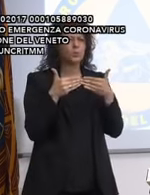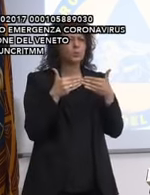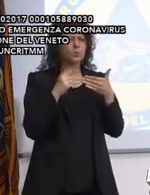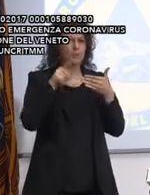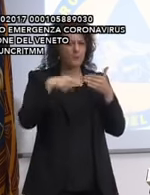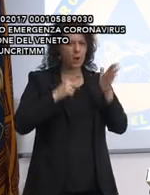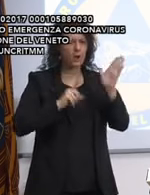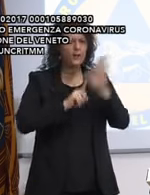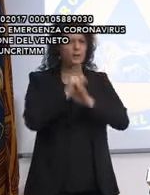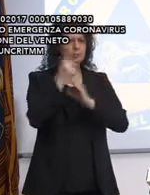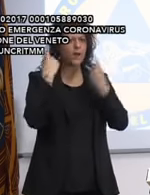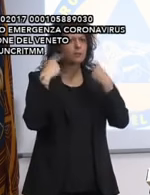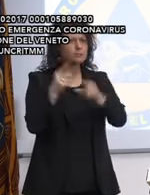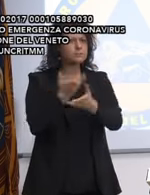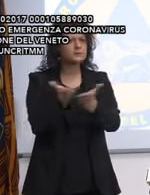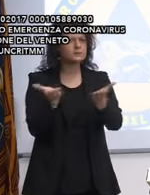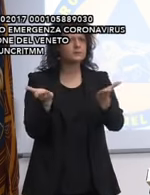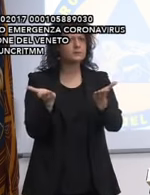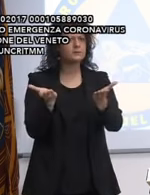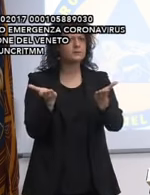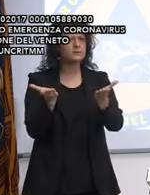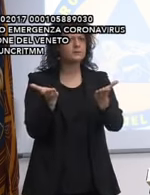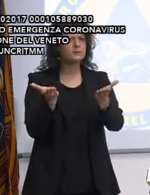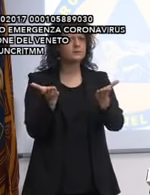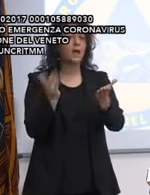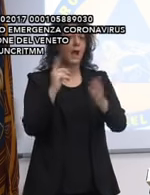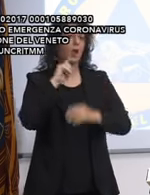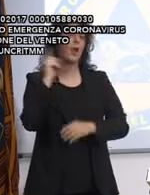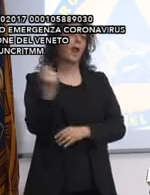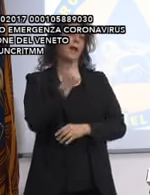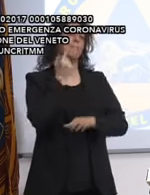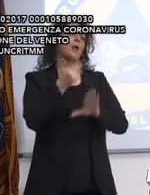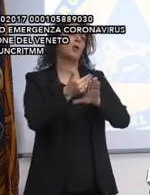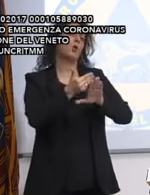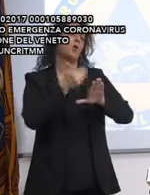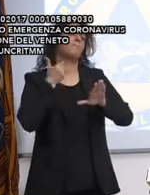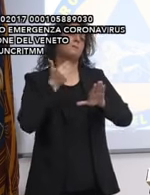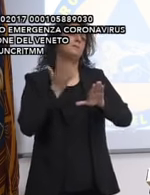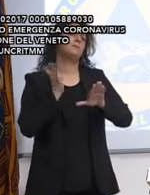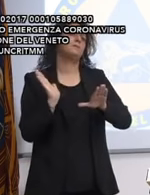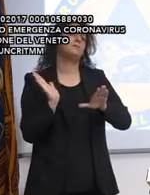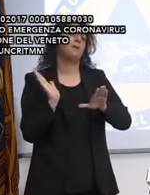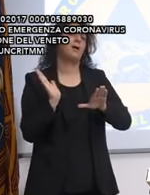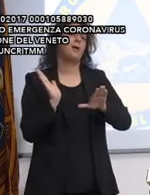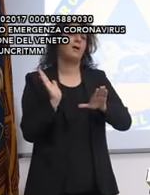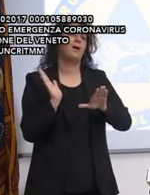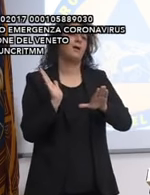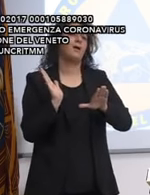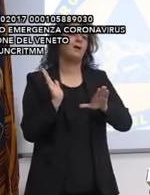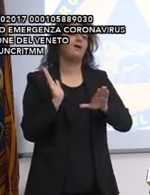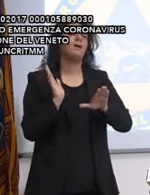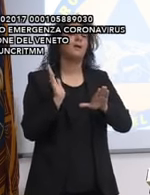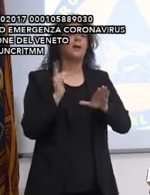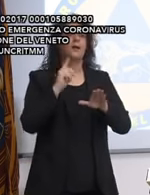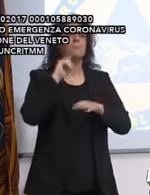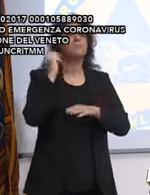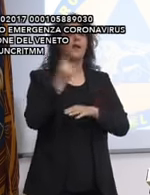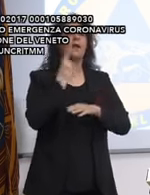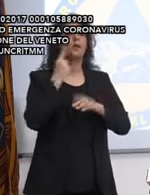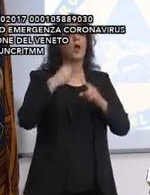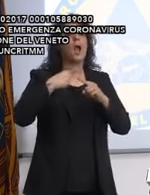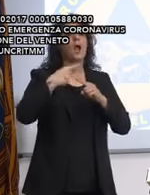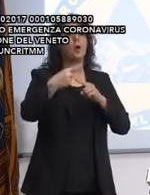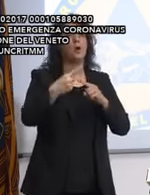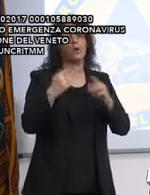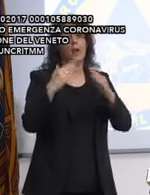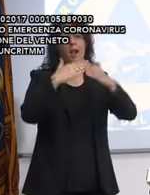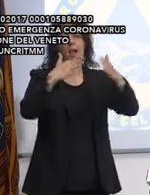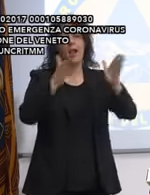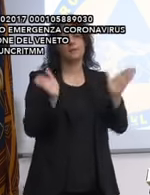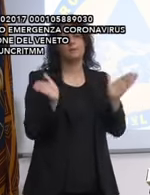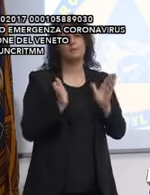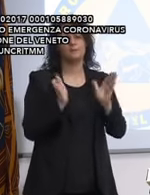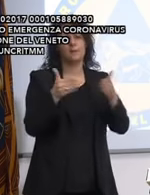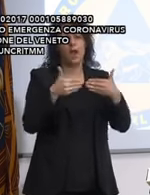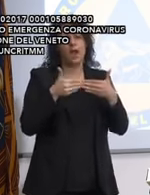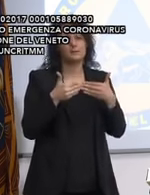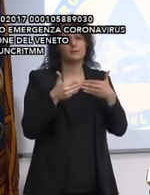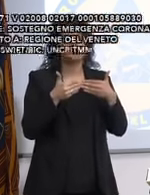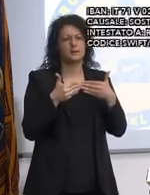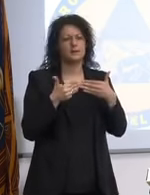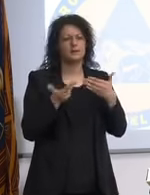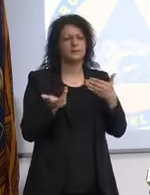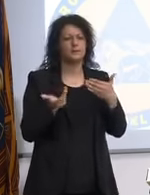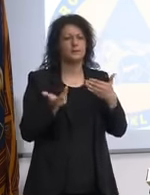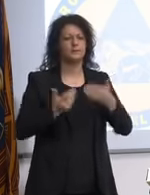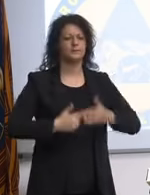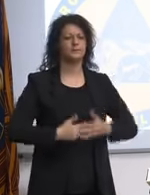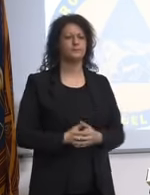Allora a questo punto le dico che era meglio che non ci lasciasse nessuna concessione e stavamo in casa finché non era finita. Allora, ve